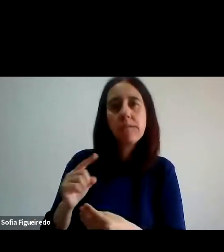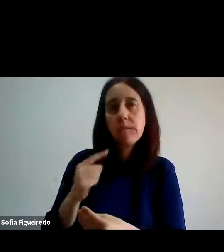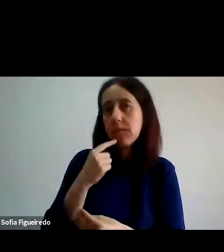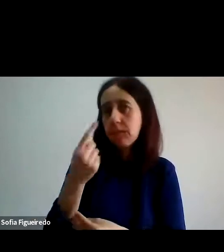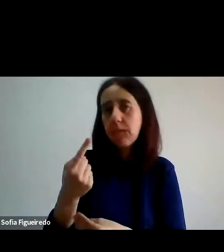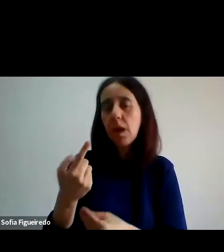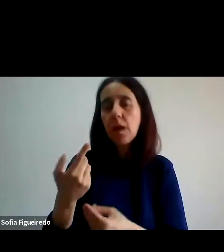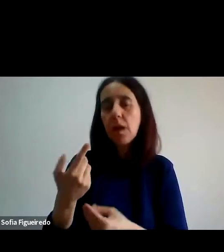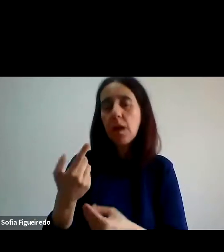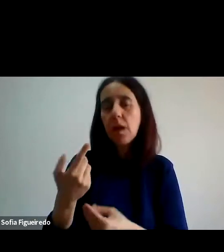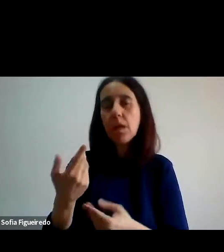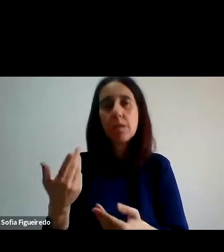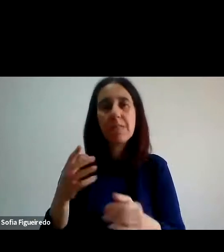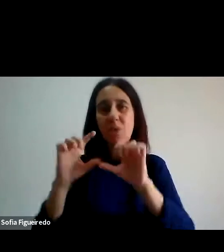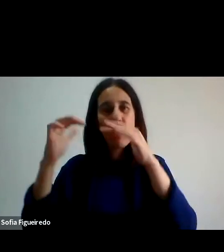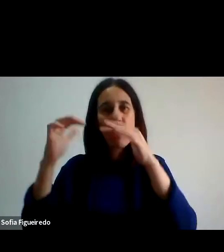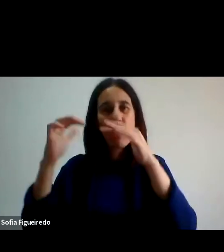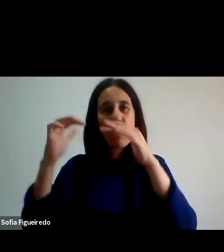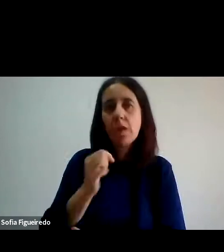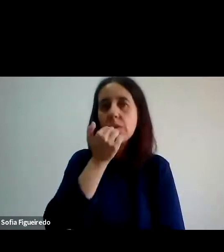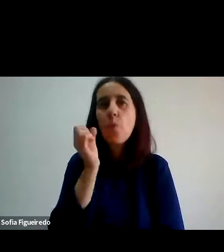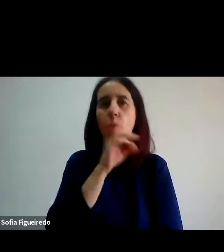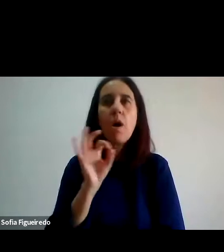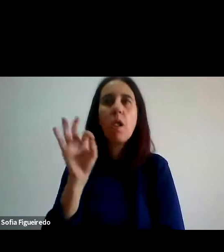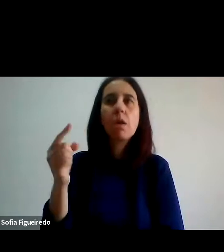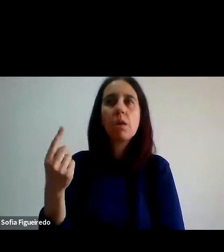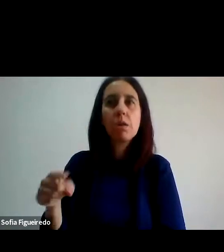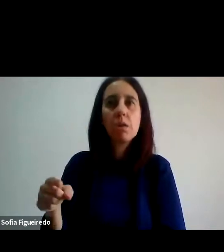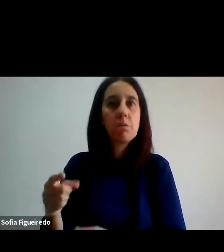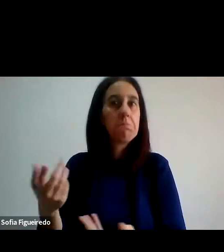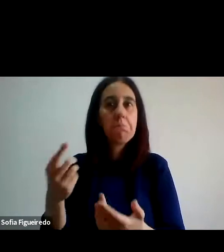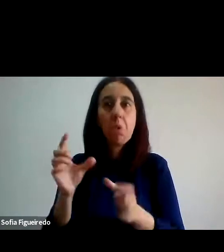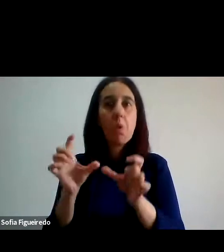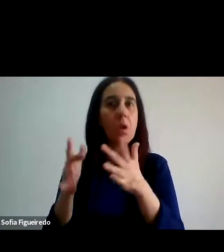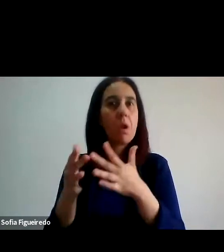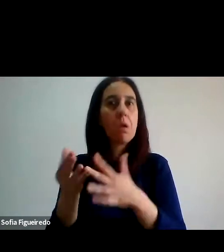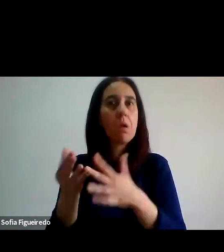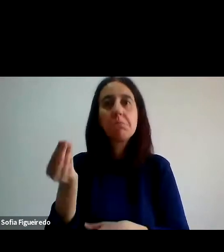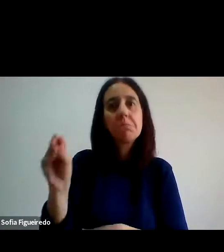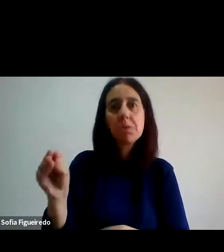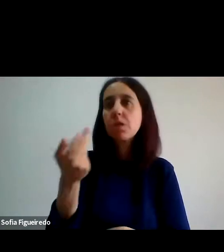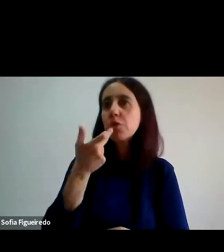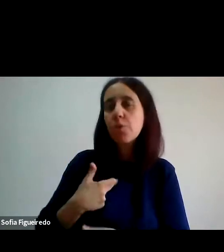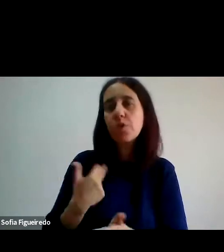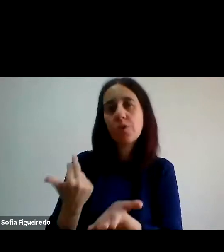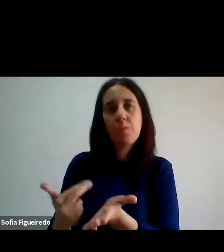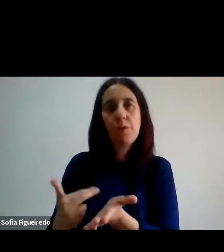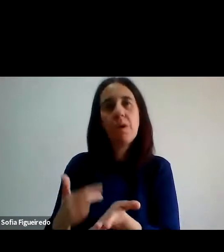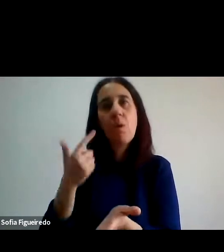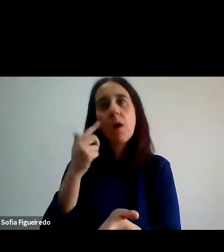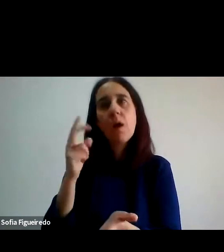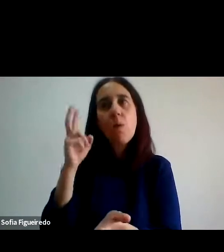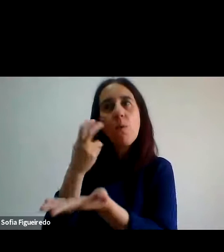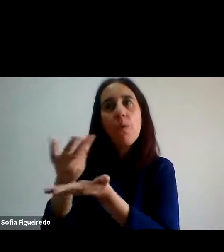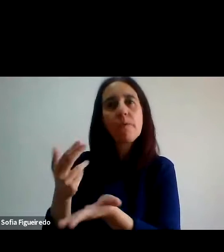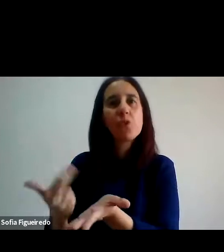quando não se sente satisfeito, quando tem qualquer sugestão a fazer, coloca online e espera que lhe tenha uma resposta. E espera que lhe seja ouvido. E